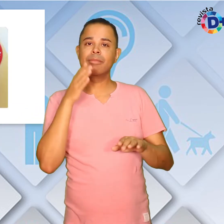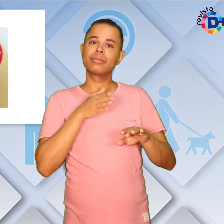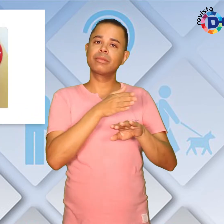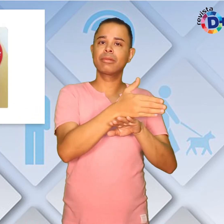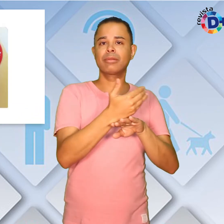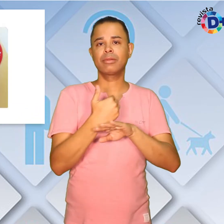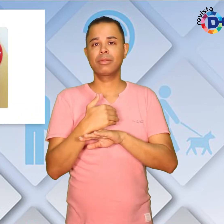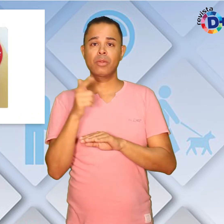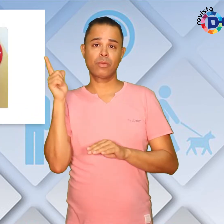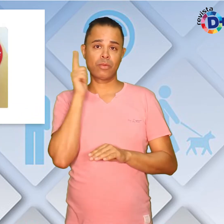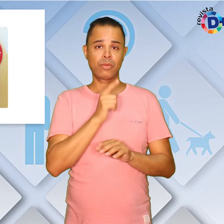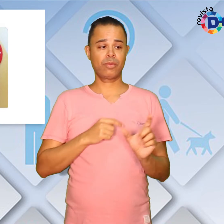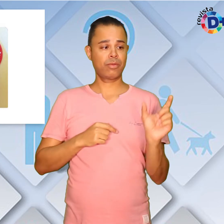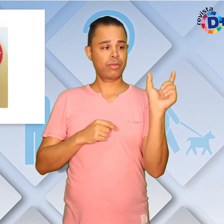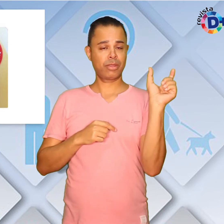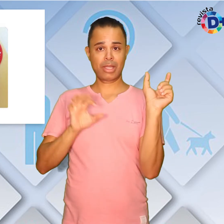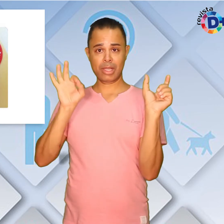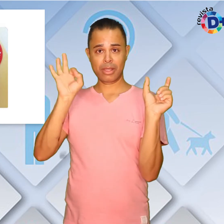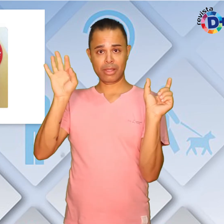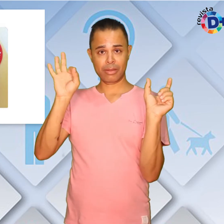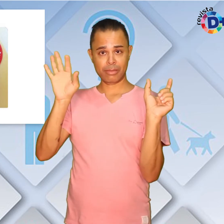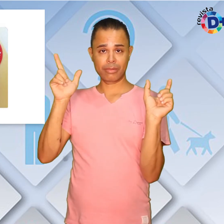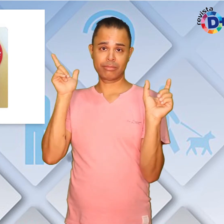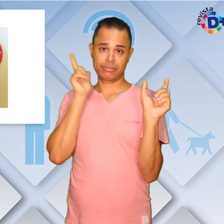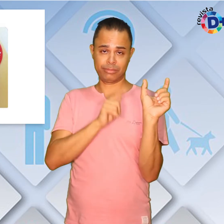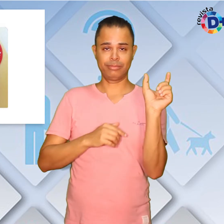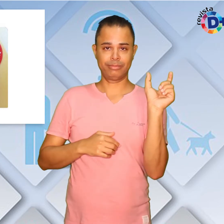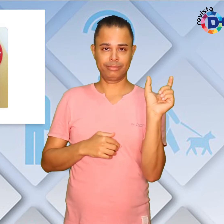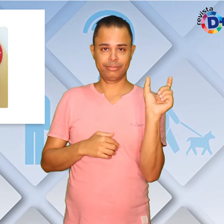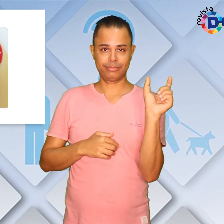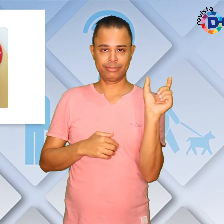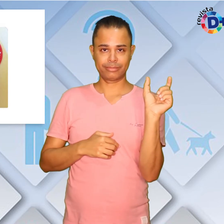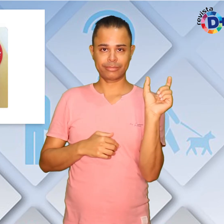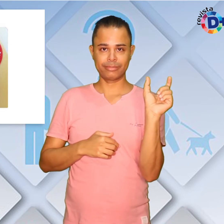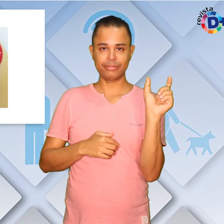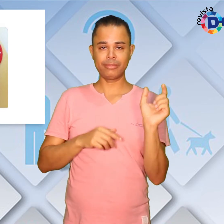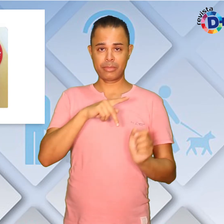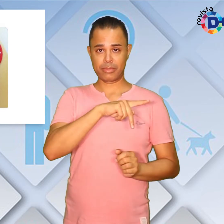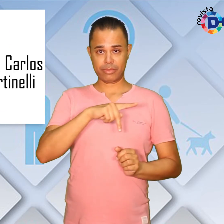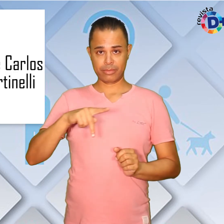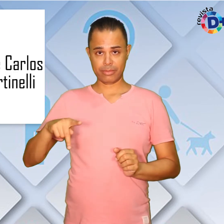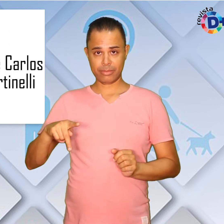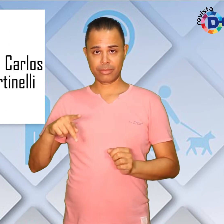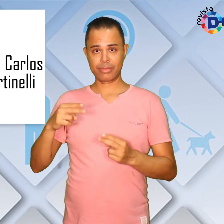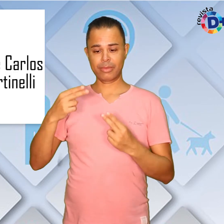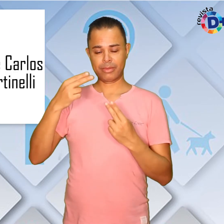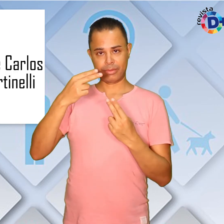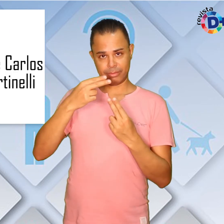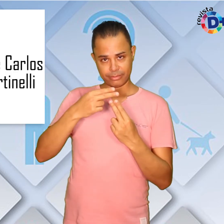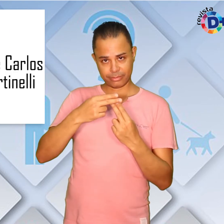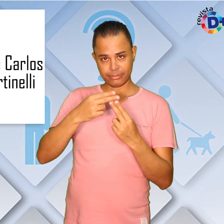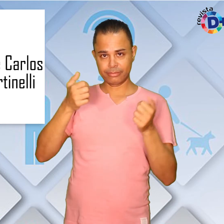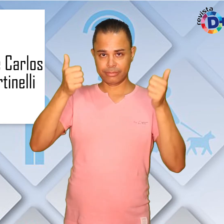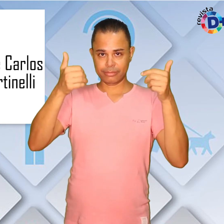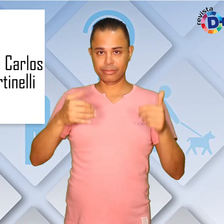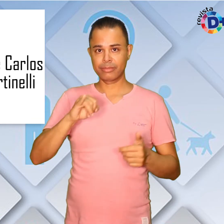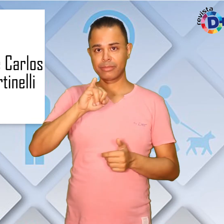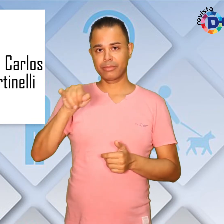do bilhete único especial o presidente da sptrans josé carlos